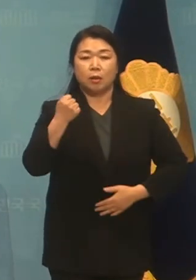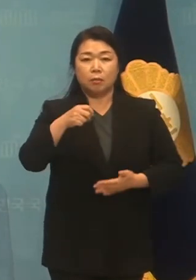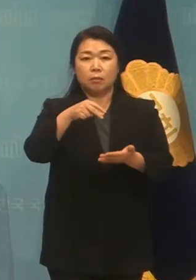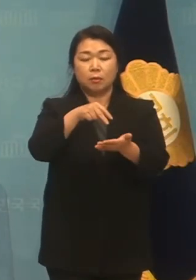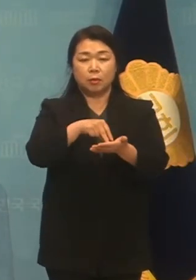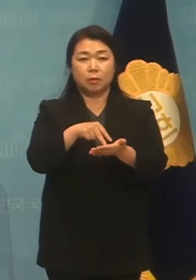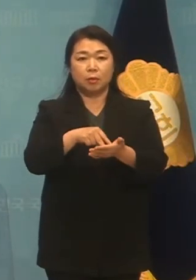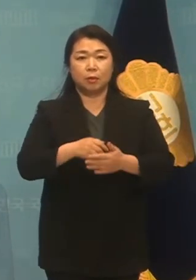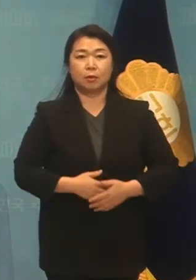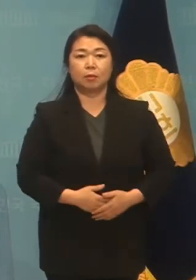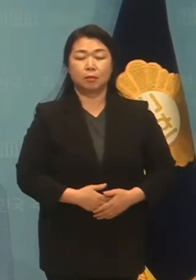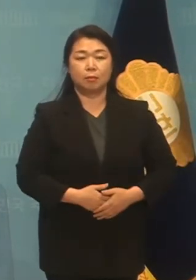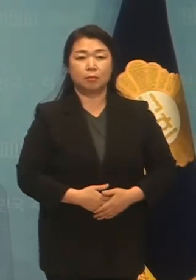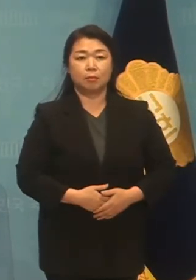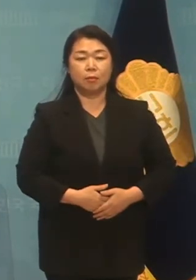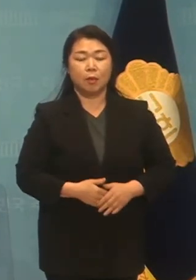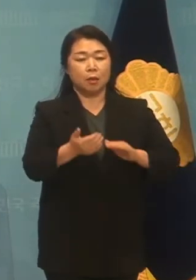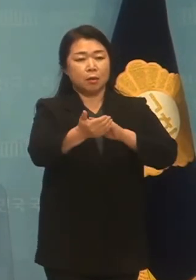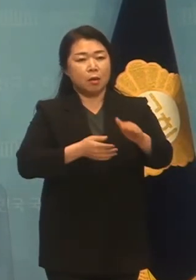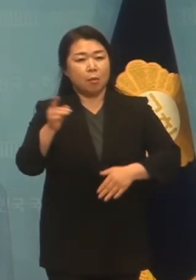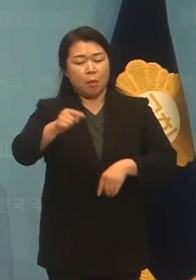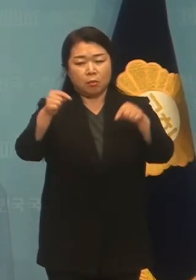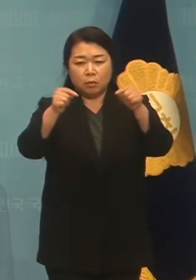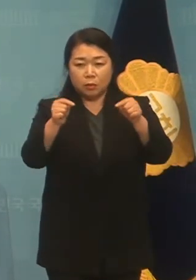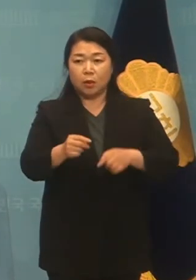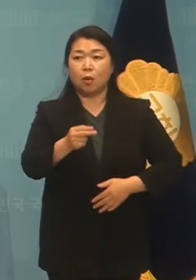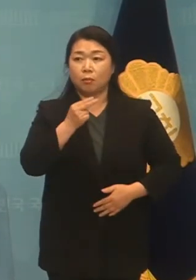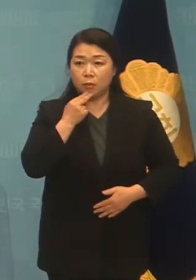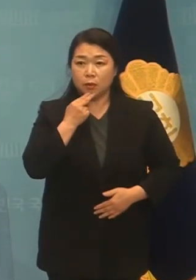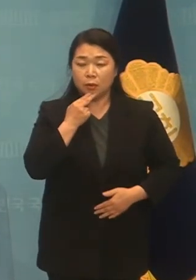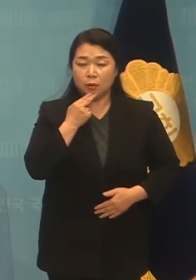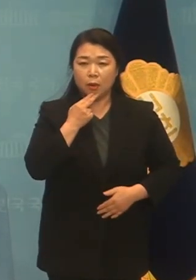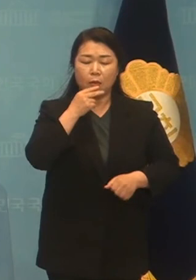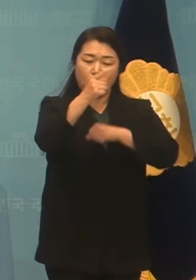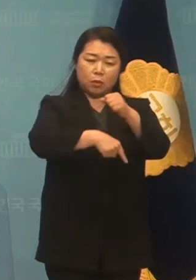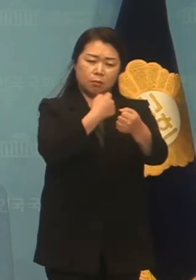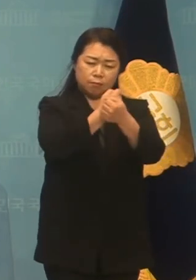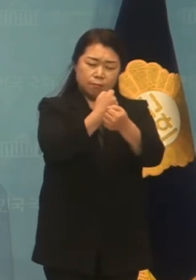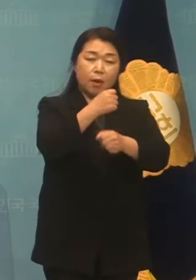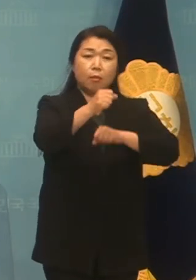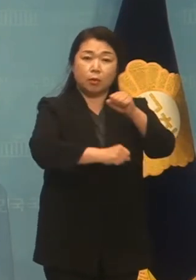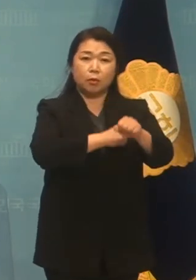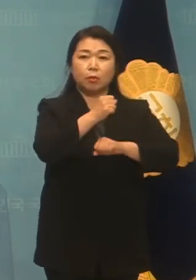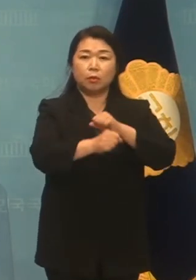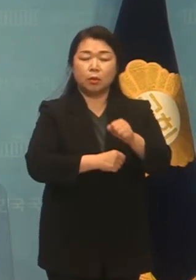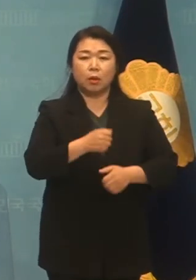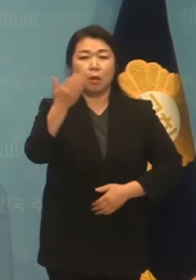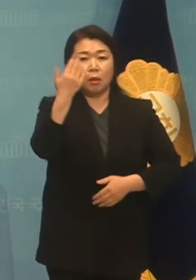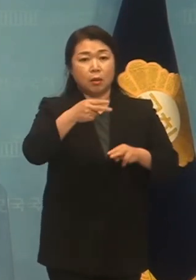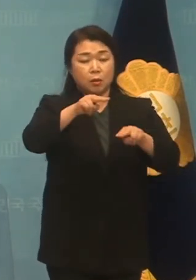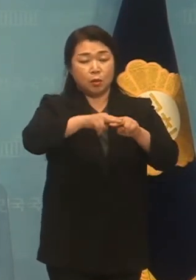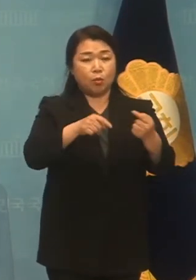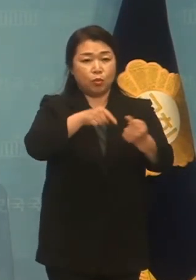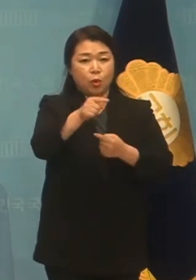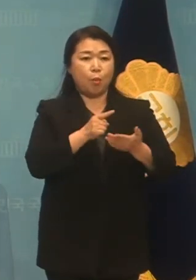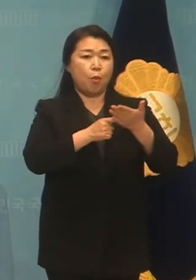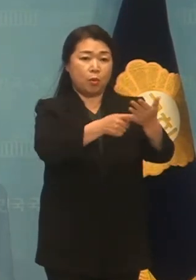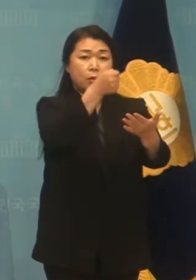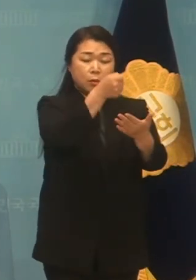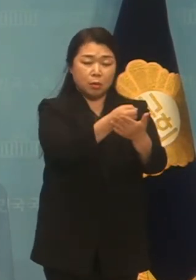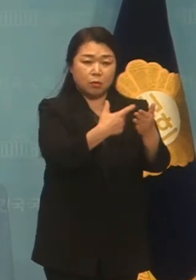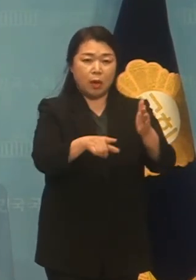국민의힘은 사전에 어떠한 협의도 없이 일방적으로 청문보고서 채택을